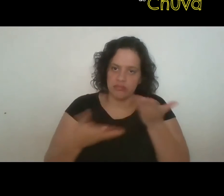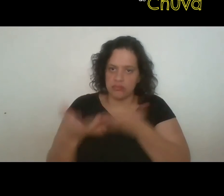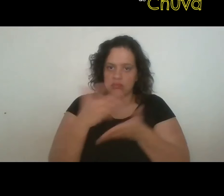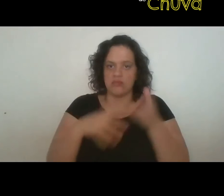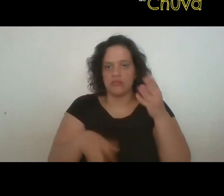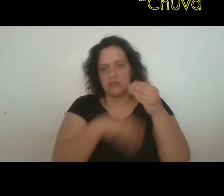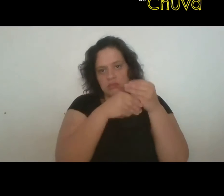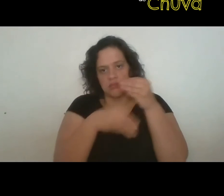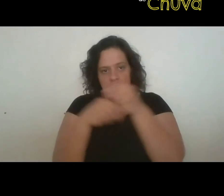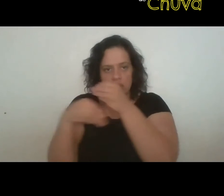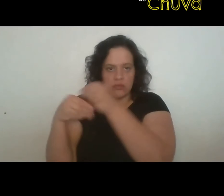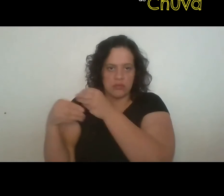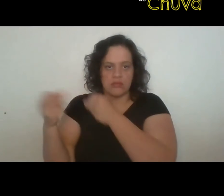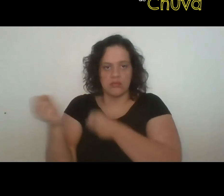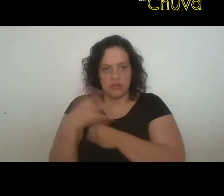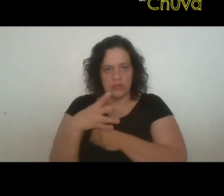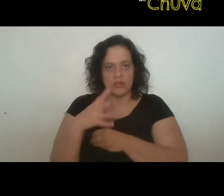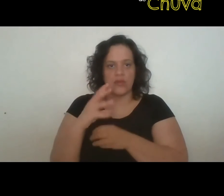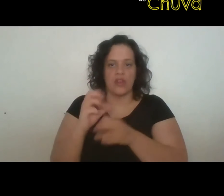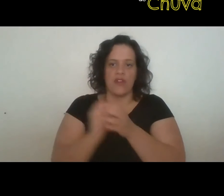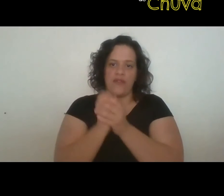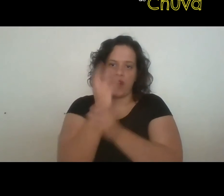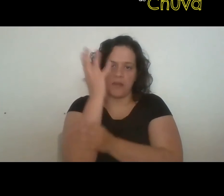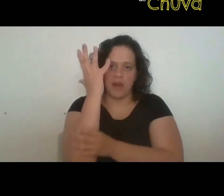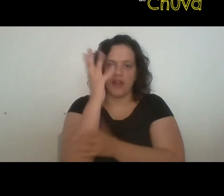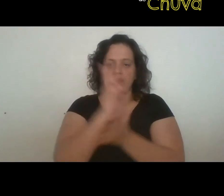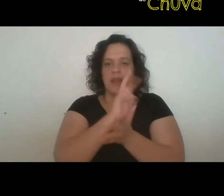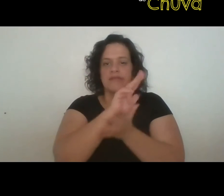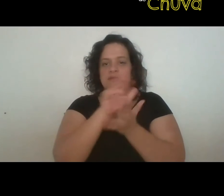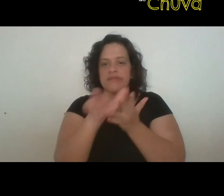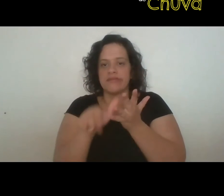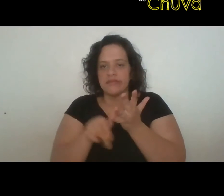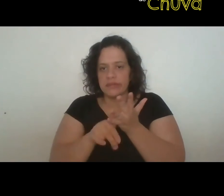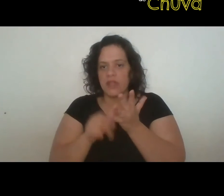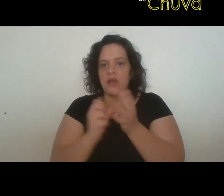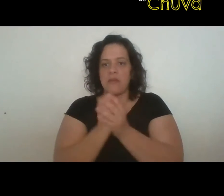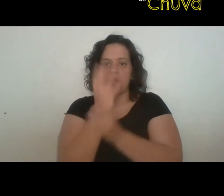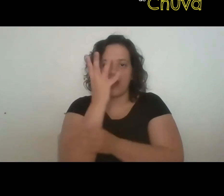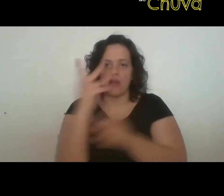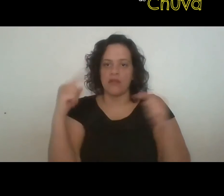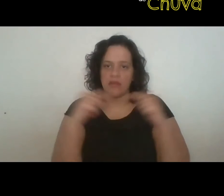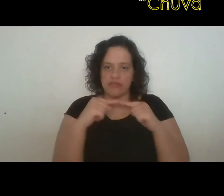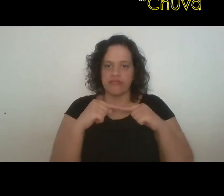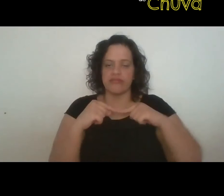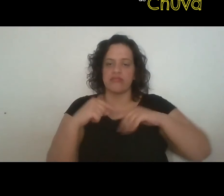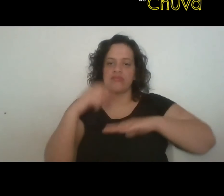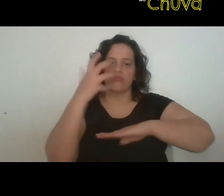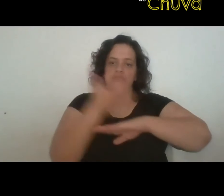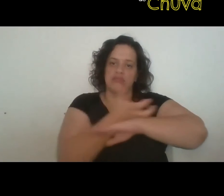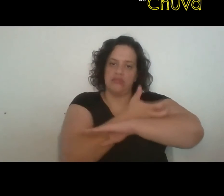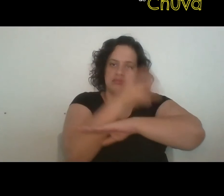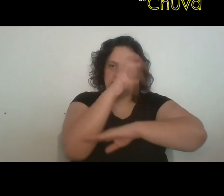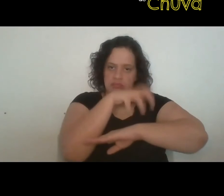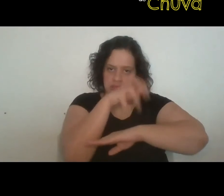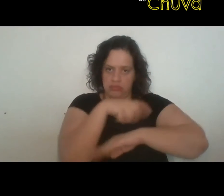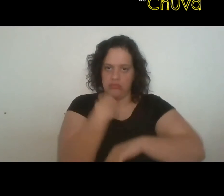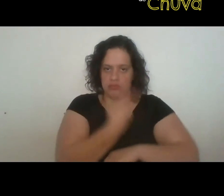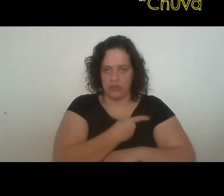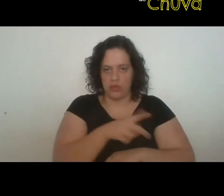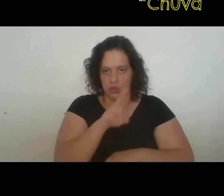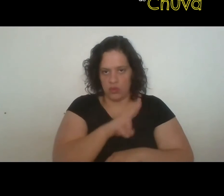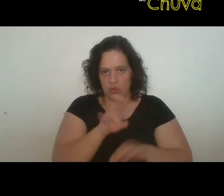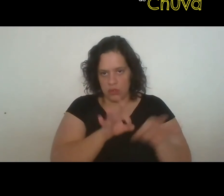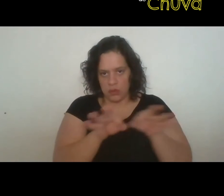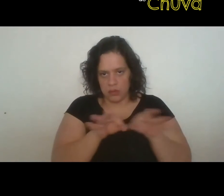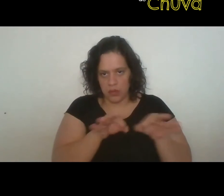novas plantas a esse rol, a esse catálogo de plantas de jardins de chuva que a gente tem usado nos nossos projetos, tá? Então, isso hoje